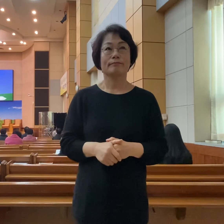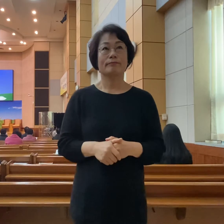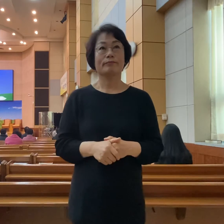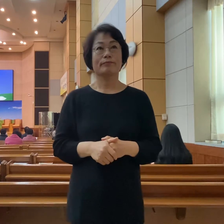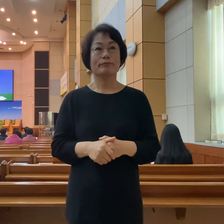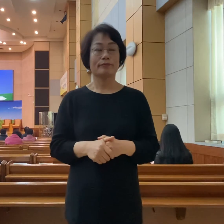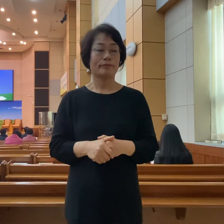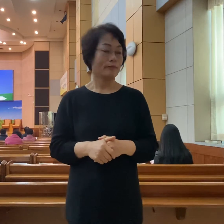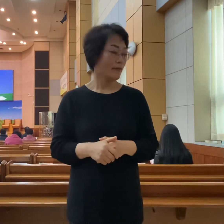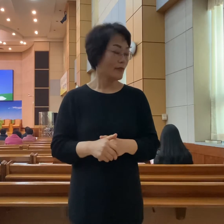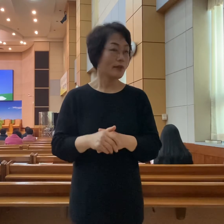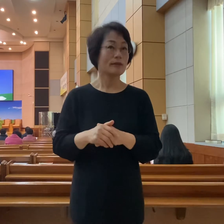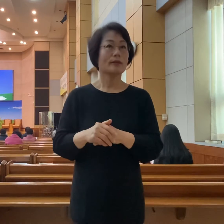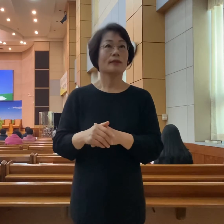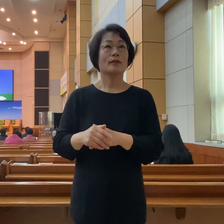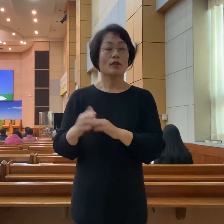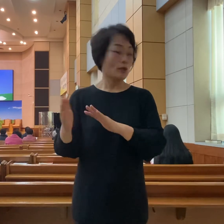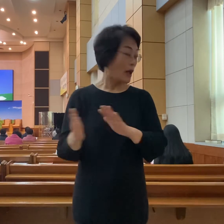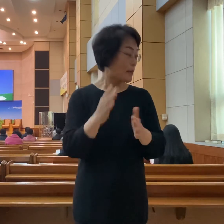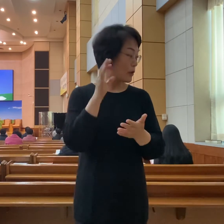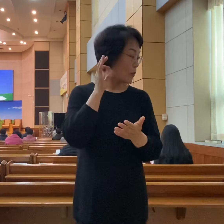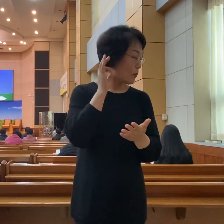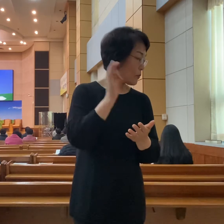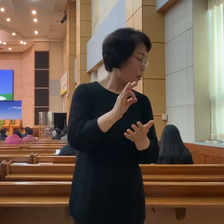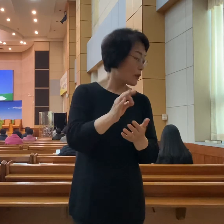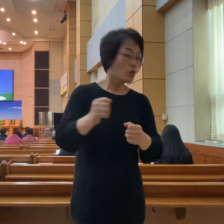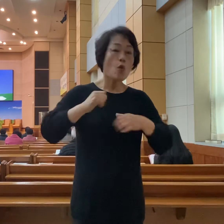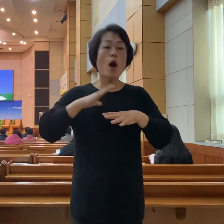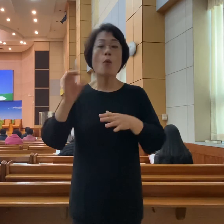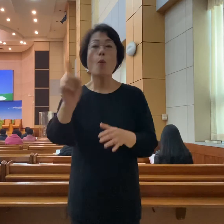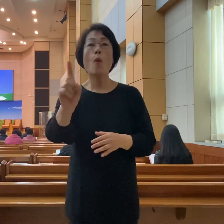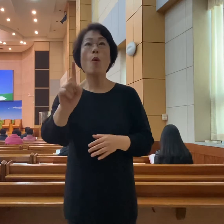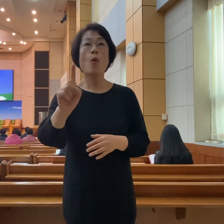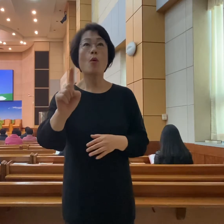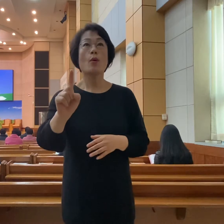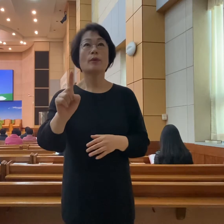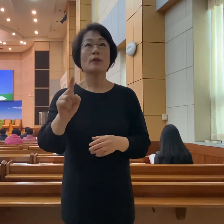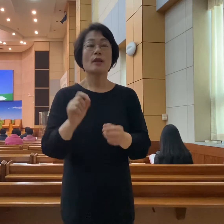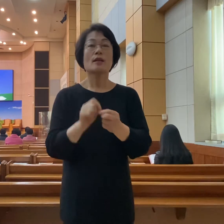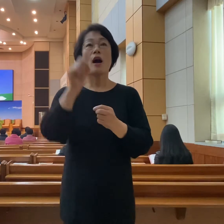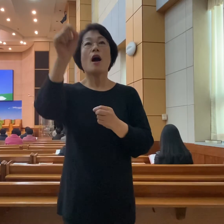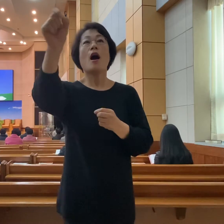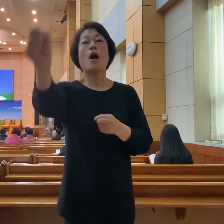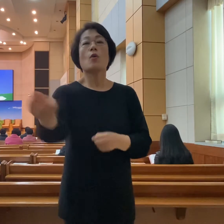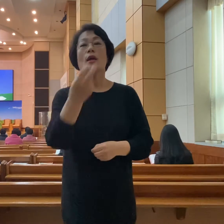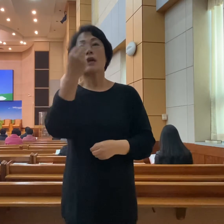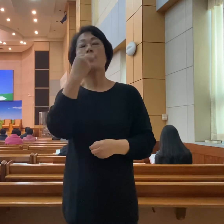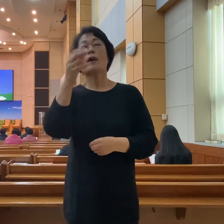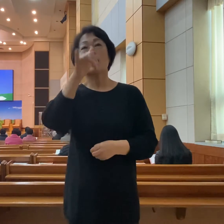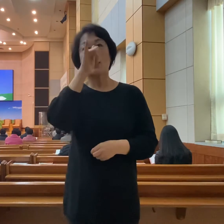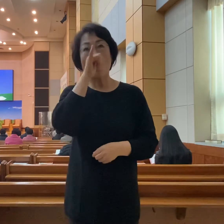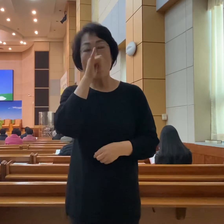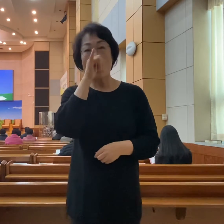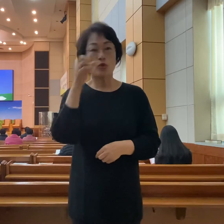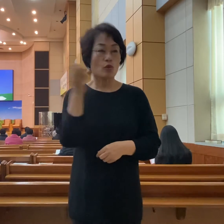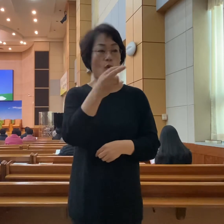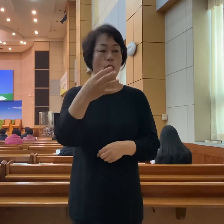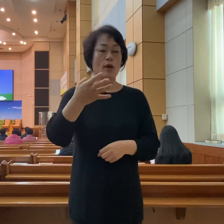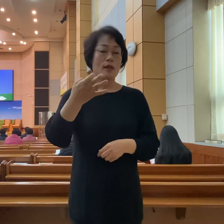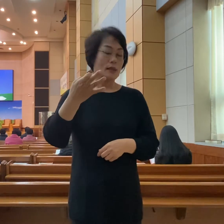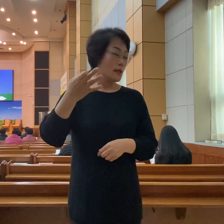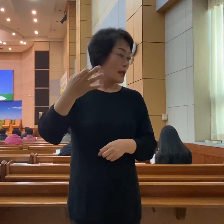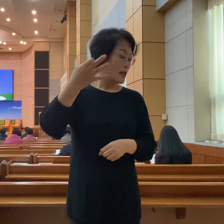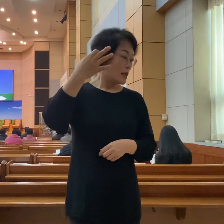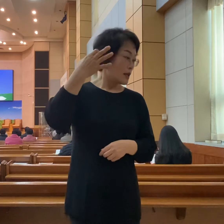그 다음에 보면은 더 놀라운 거잖아요. 영원한 생명이 있을 뿐만 아니라 우리 14절,